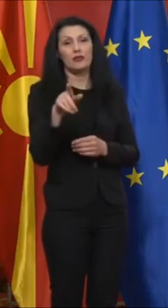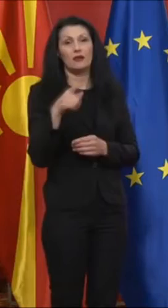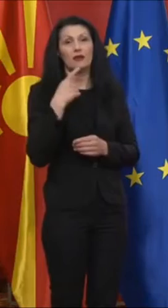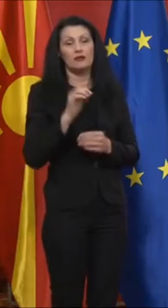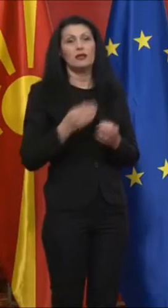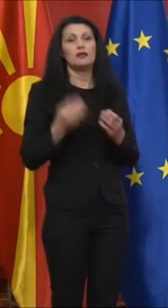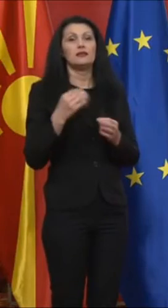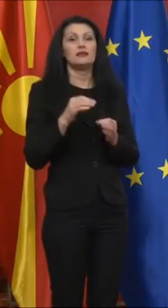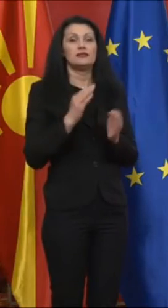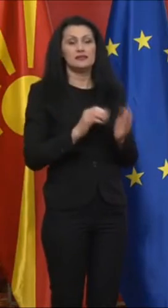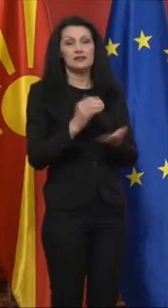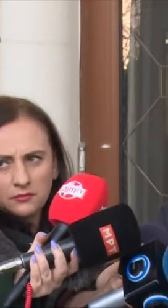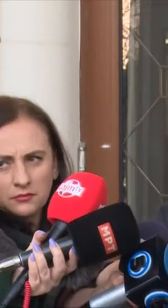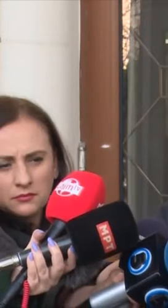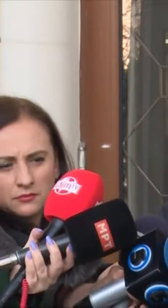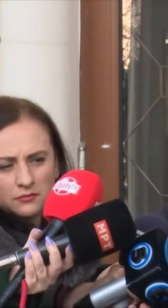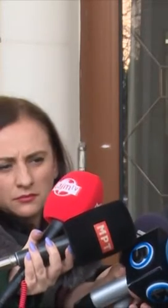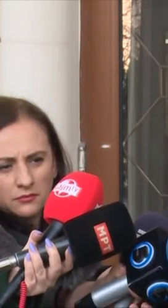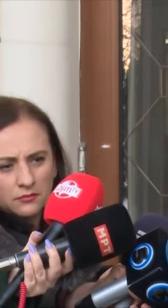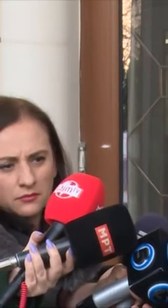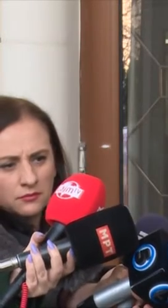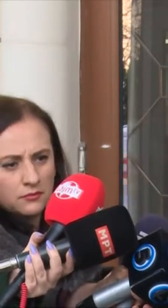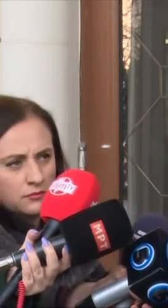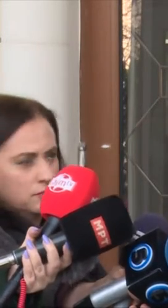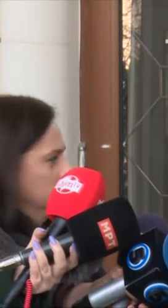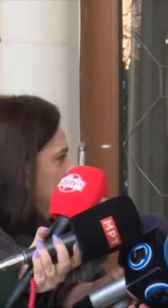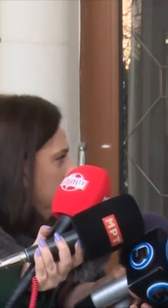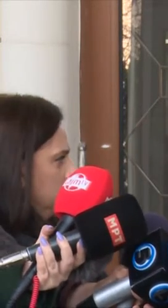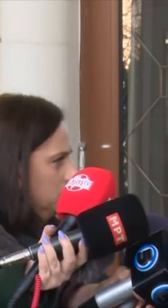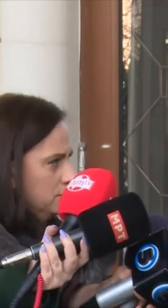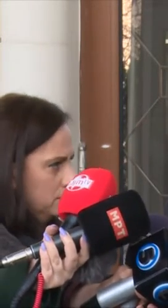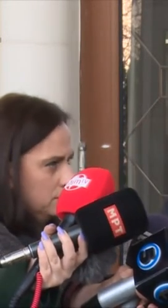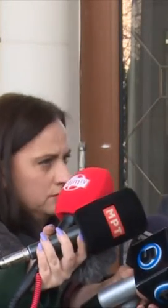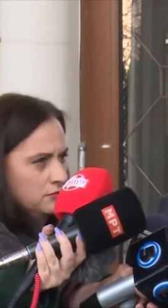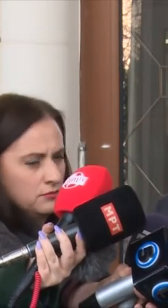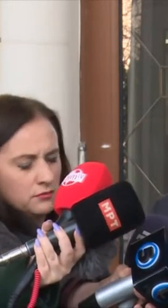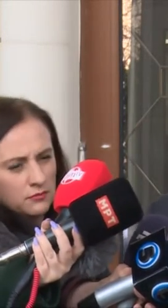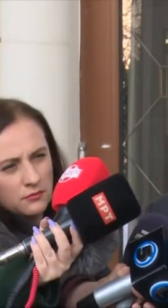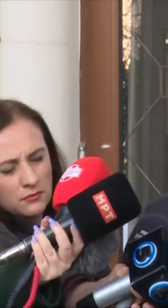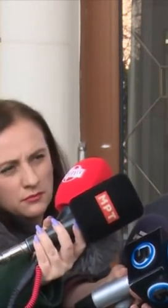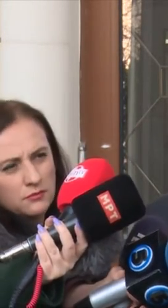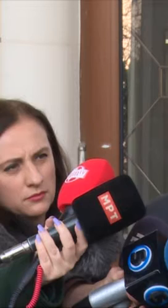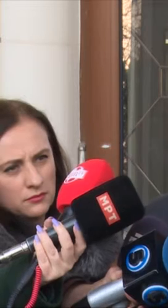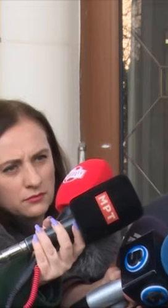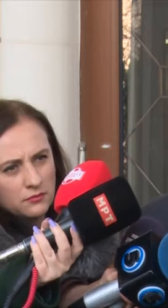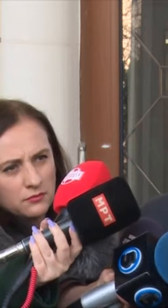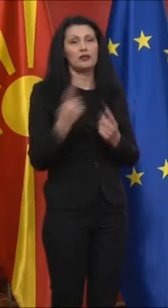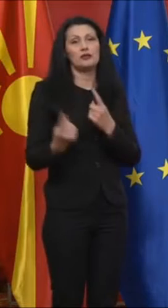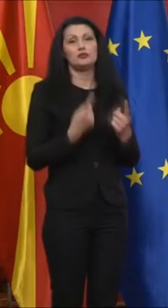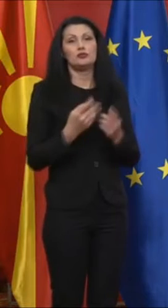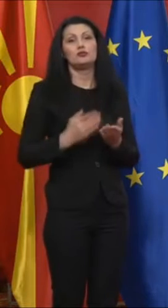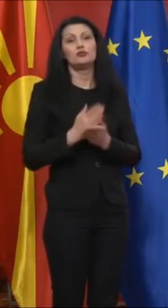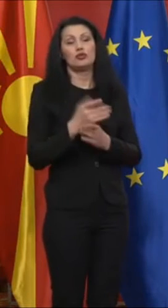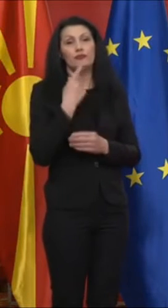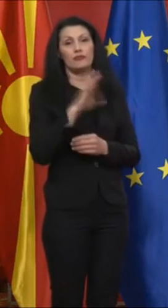се и компанији во собственост на семејството на поранешниот премиер Зоран Заев, бидејќи тој се пофали дека е еден од најголемите донатори во земјава.